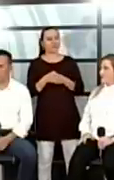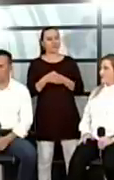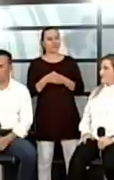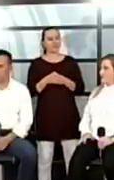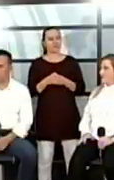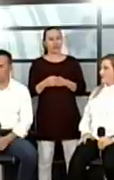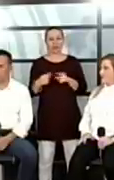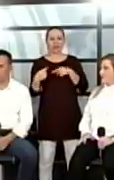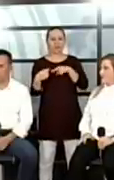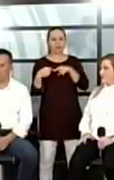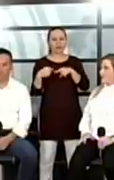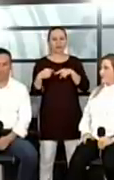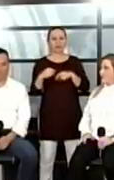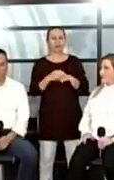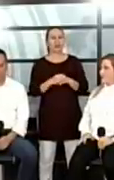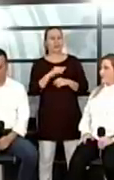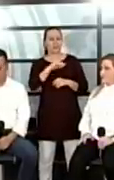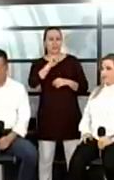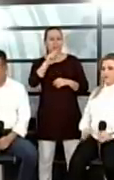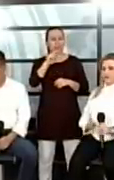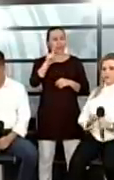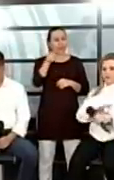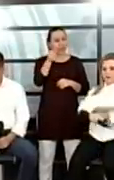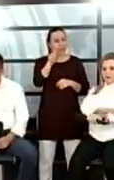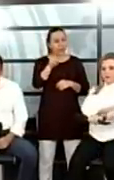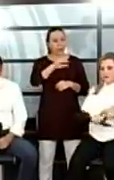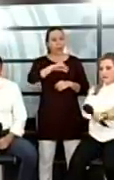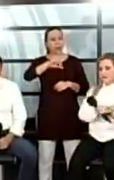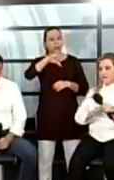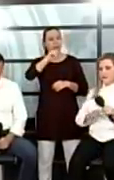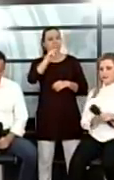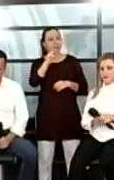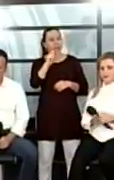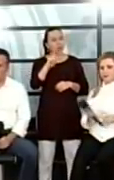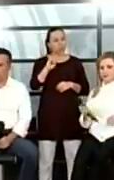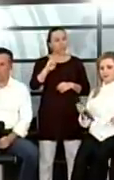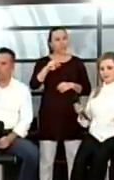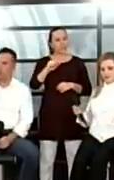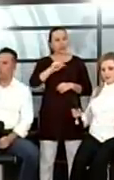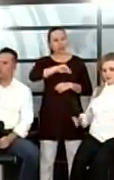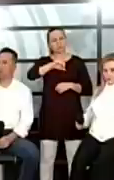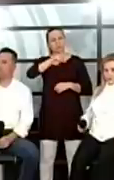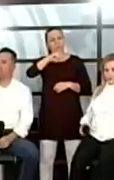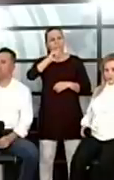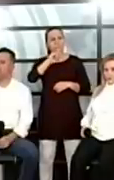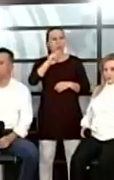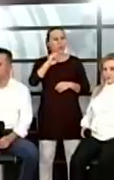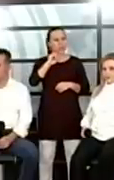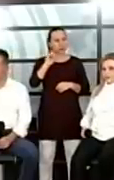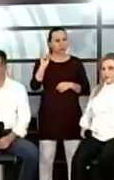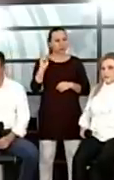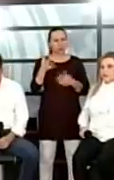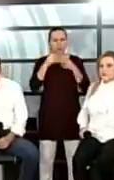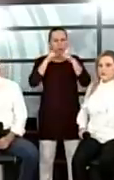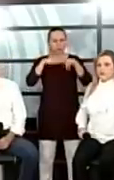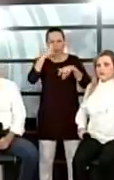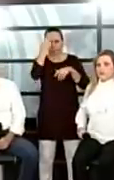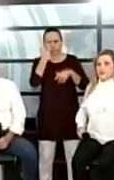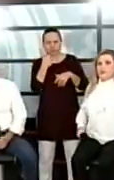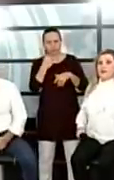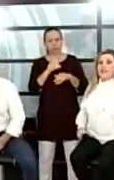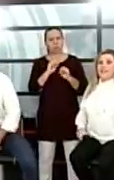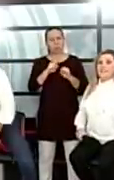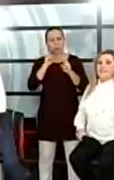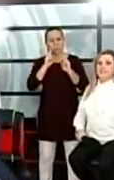Alfredo Crossway, con Carolina Bustamante y con Mauricio Salazar aquí en el canal CNC, en Channel Plus y a través de nuestras